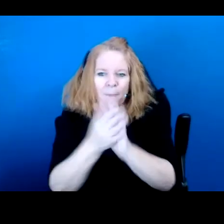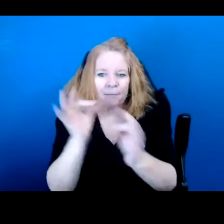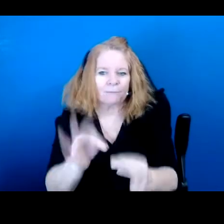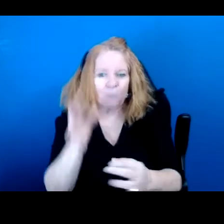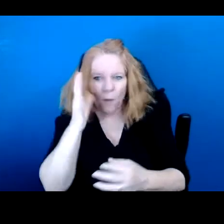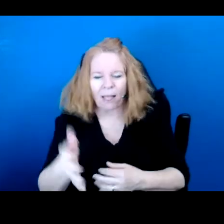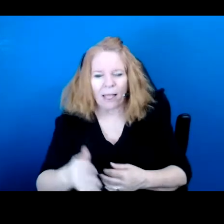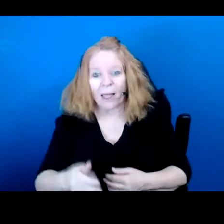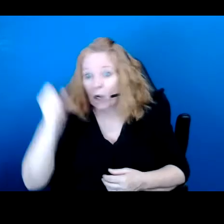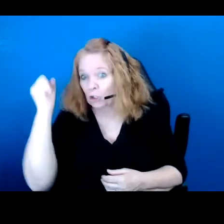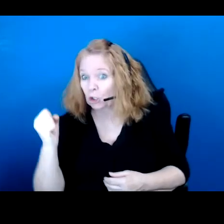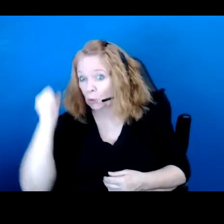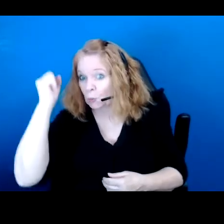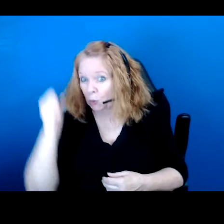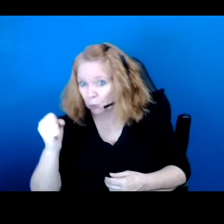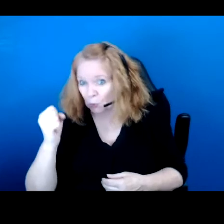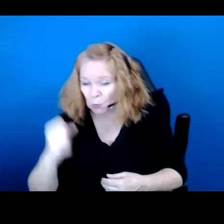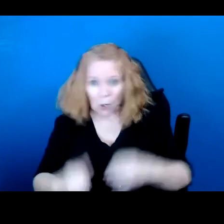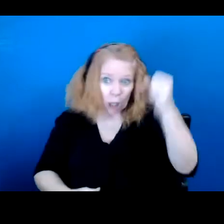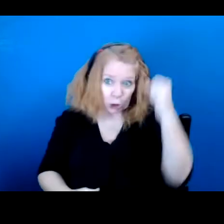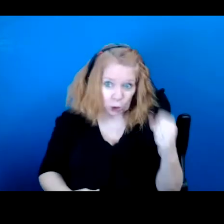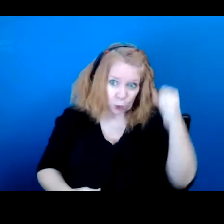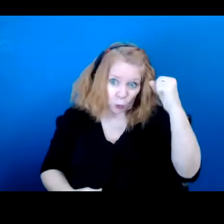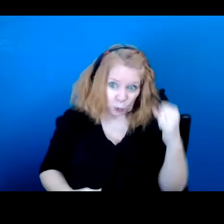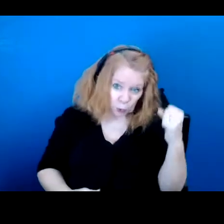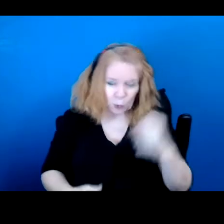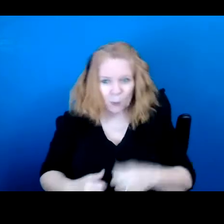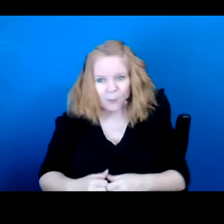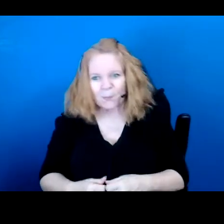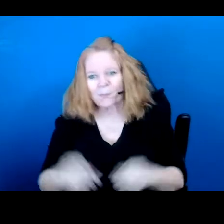todo saldrá bien suyo